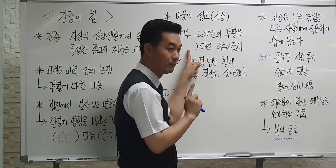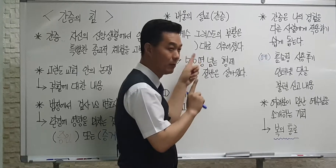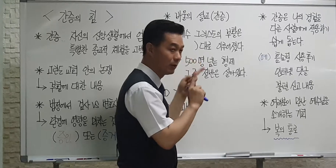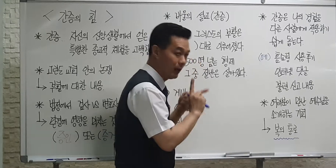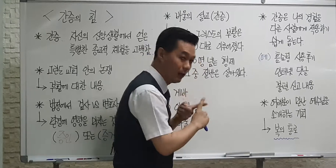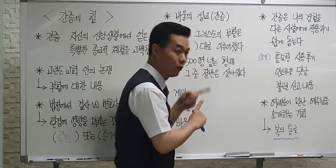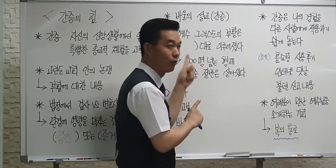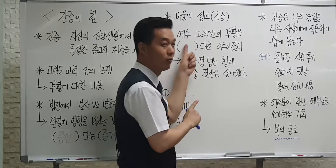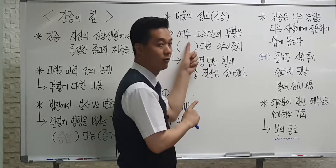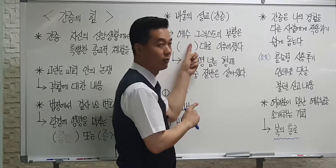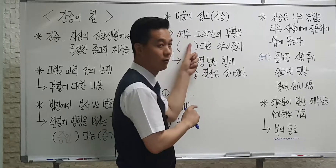뭐뭐대로